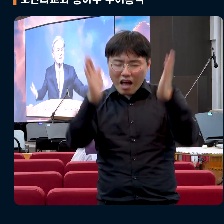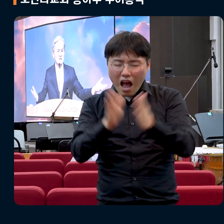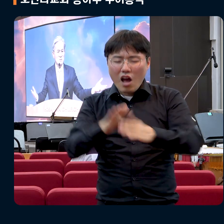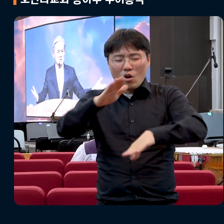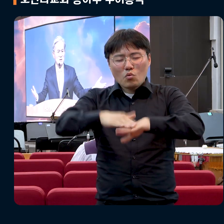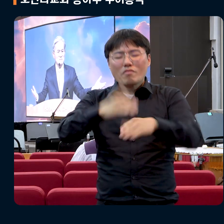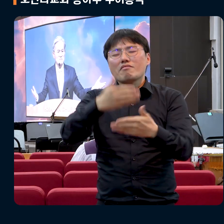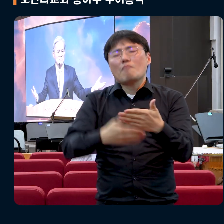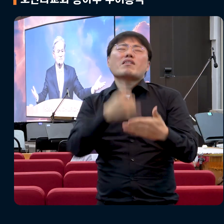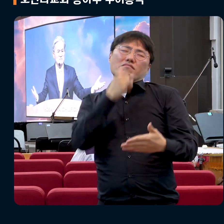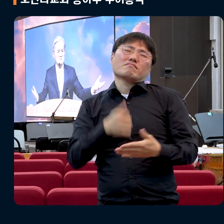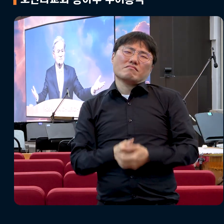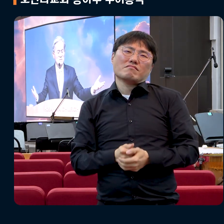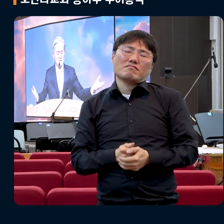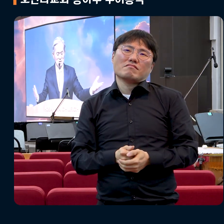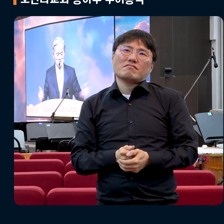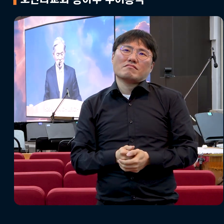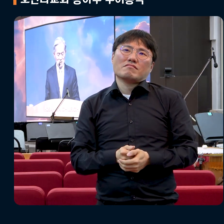손에 남아 있습니다.